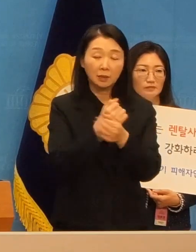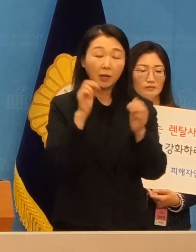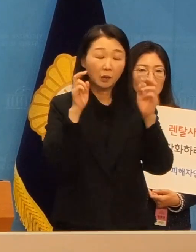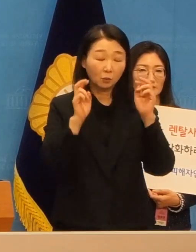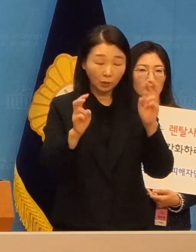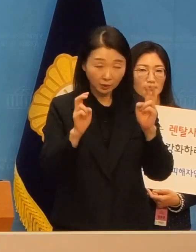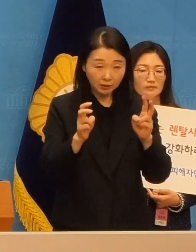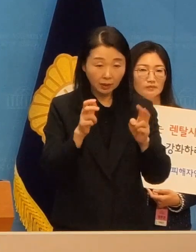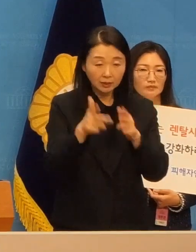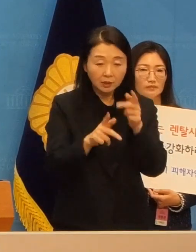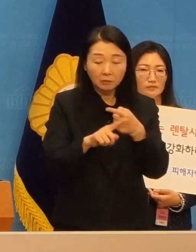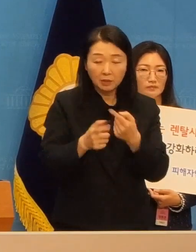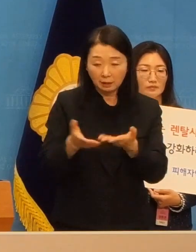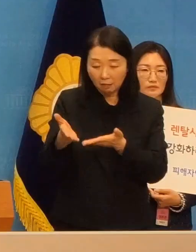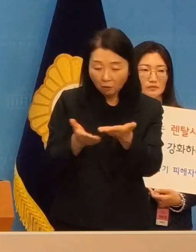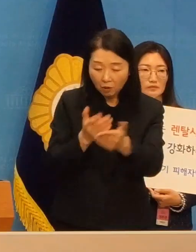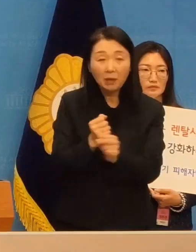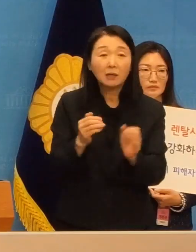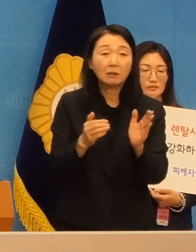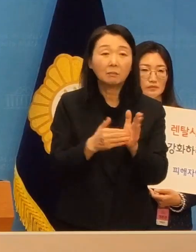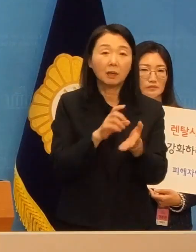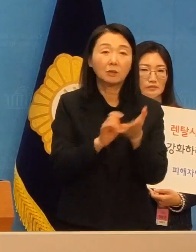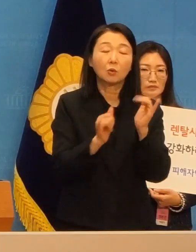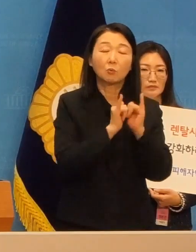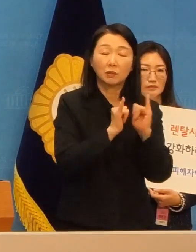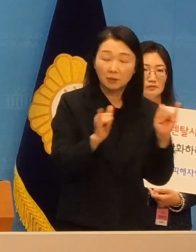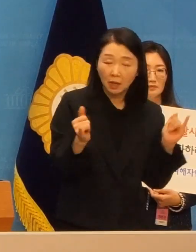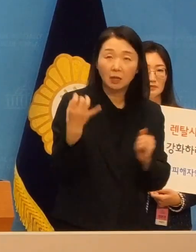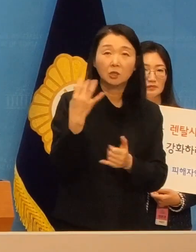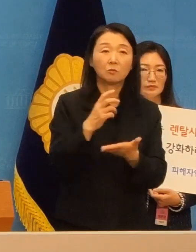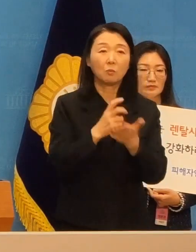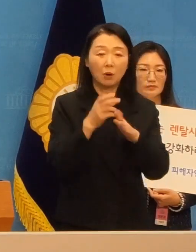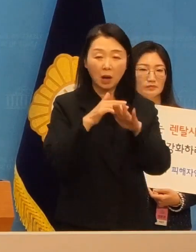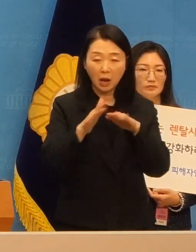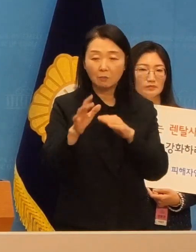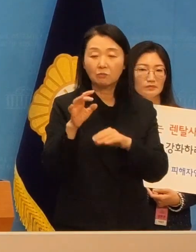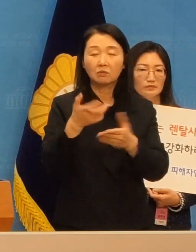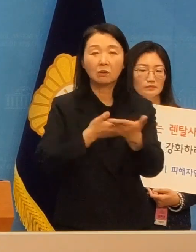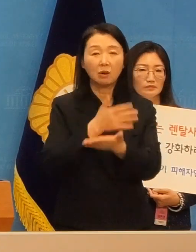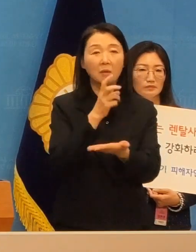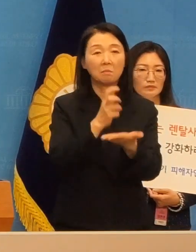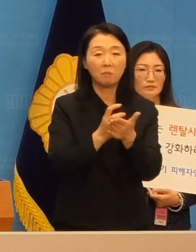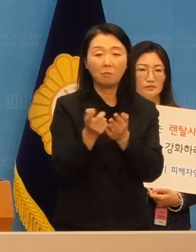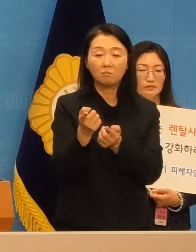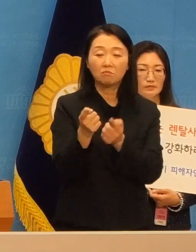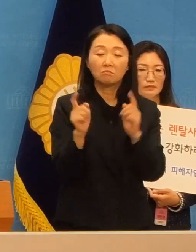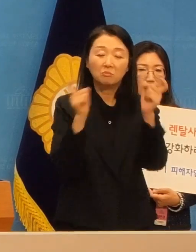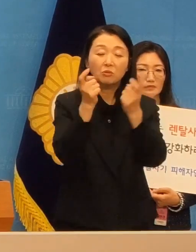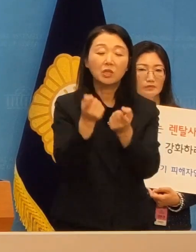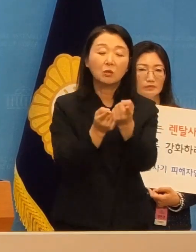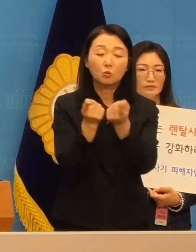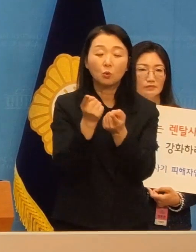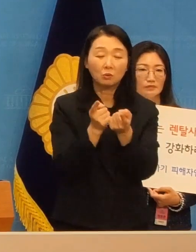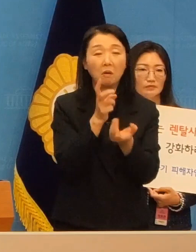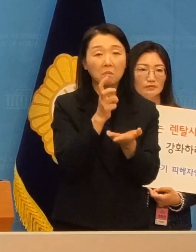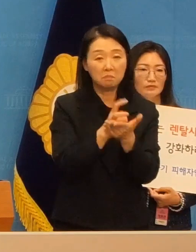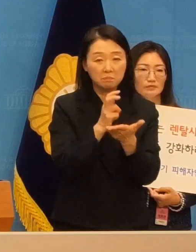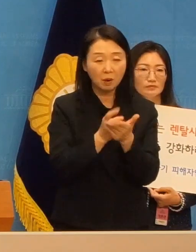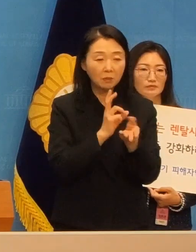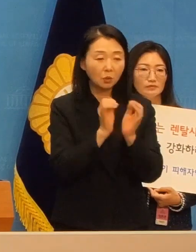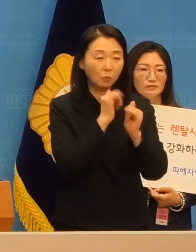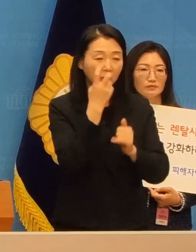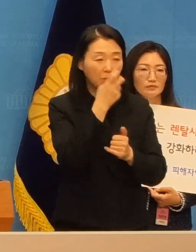거래 형식으로 작성되어 소비자기본법, 할부거래법, 본쟁조정제도 등 기존의 소비자 보호 장치가